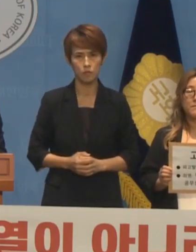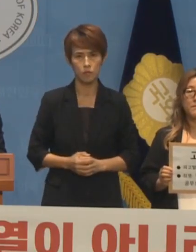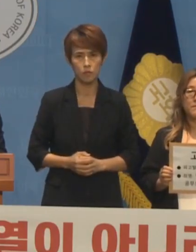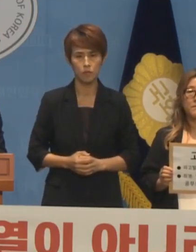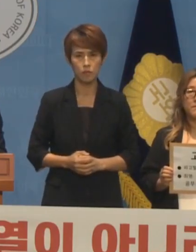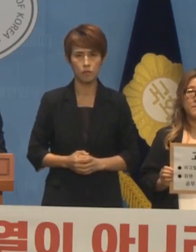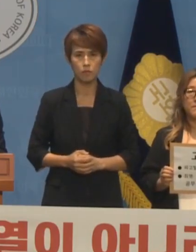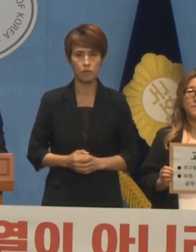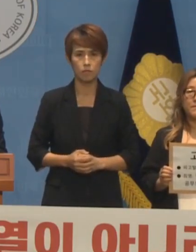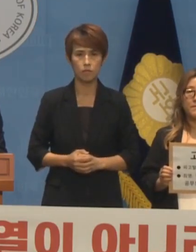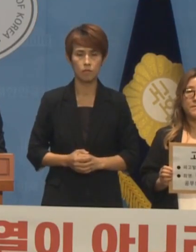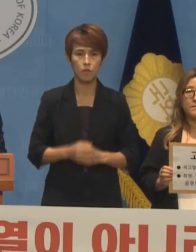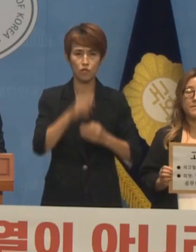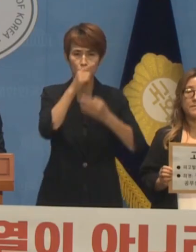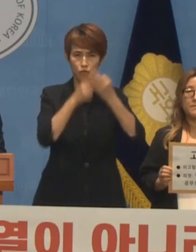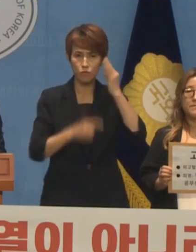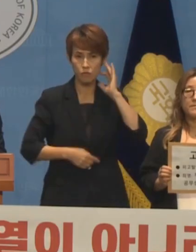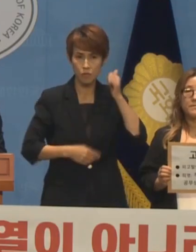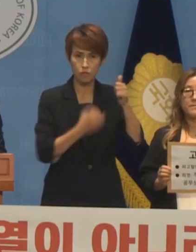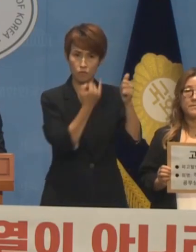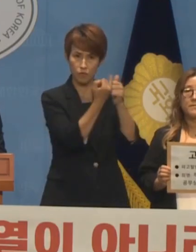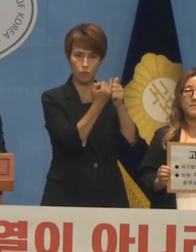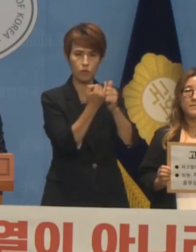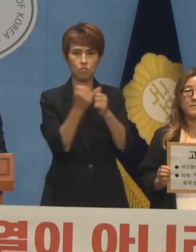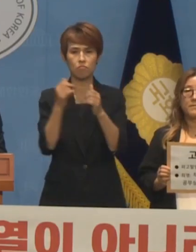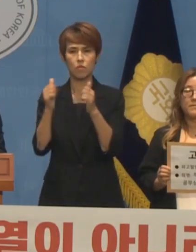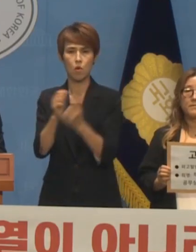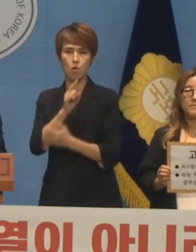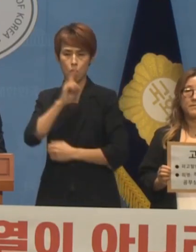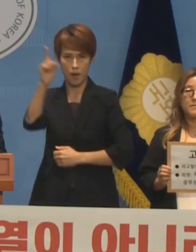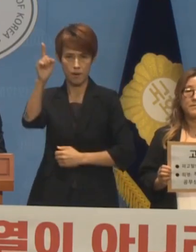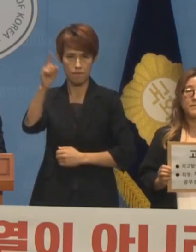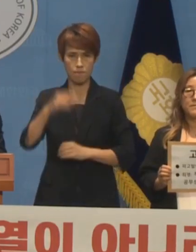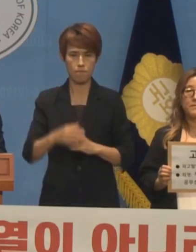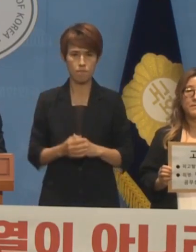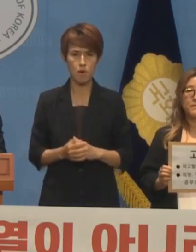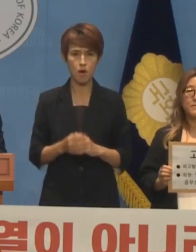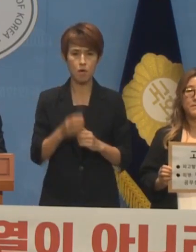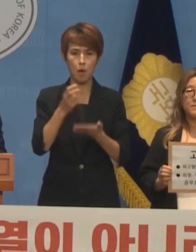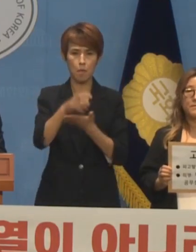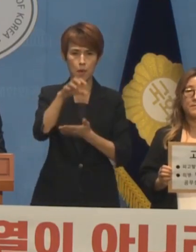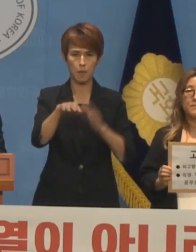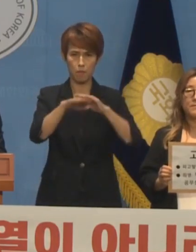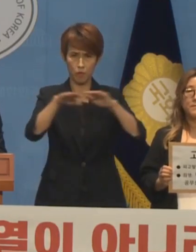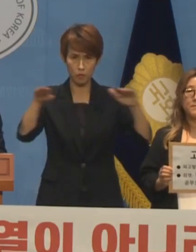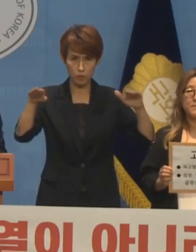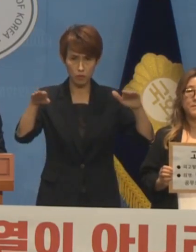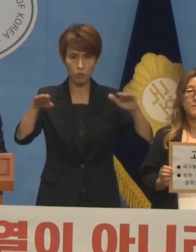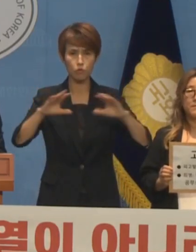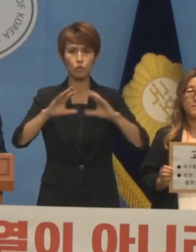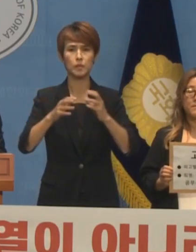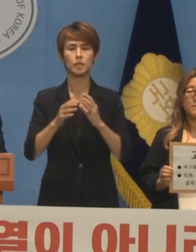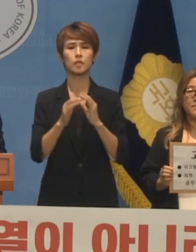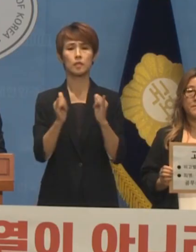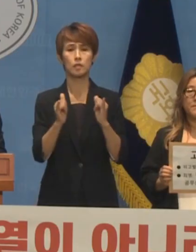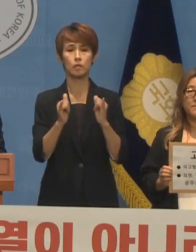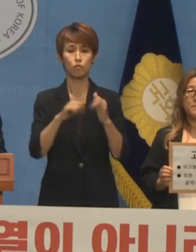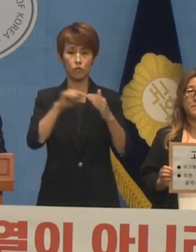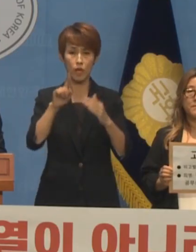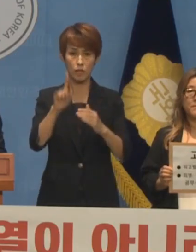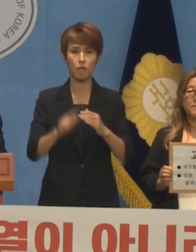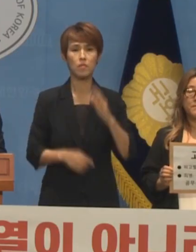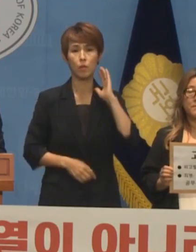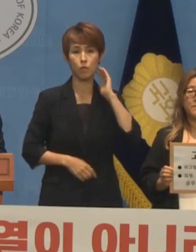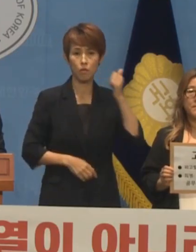이에 위처럼 피고발인 윤석열과 김건희를 고발하오니 법 앞에 평등이라는 헌법 규정이 국민의 한 사람인 대통령과